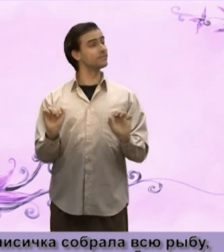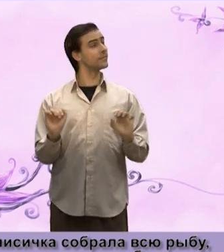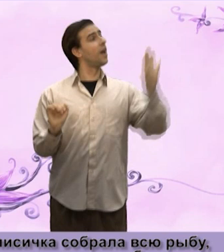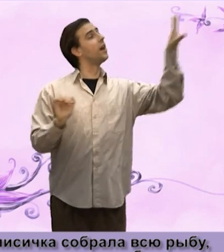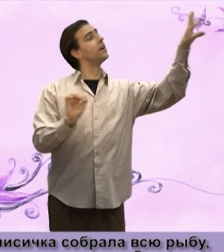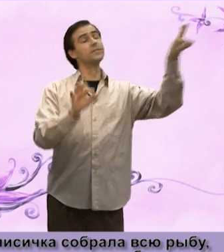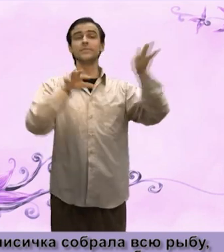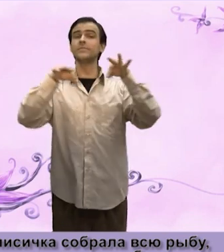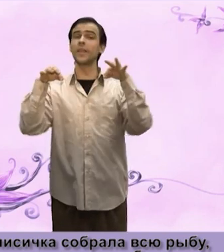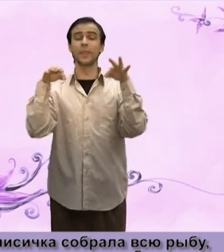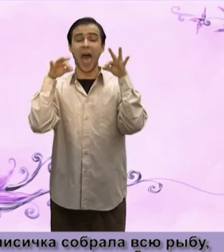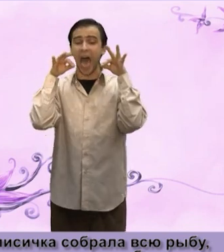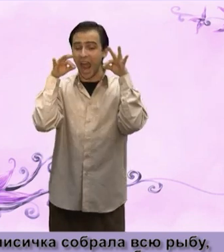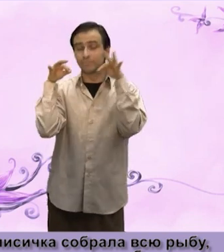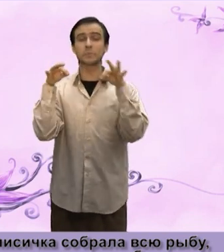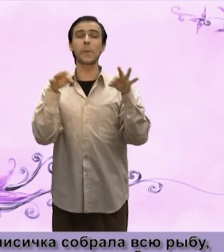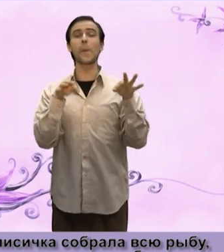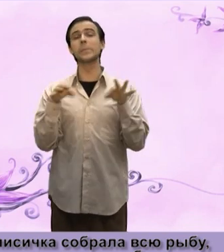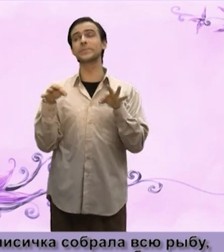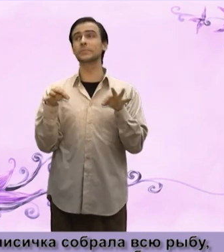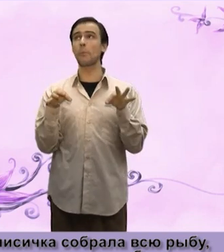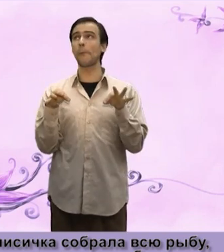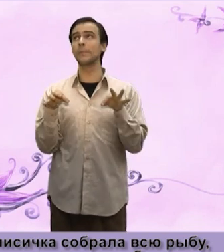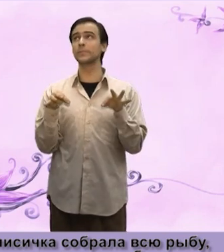села и ест себе.